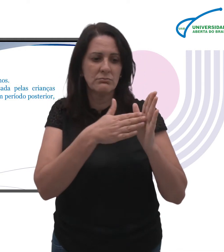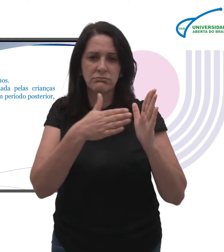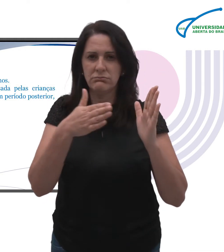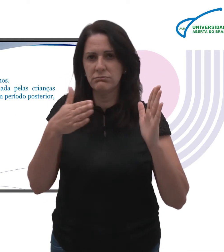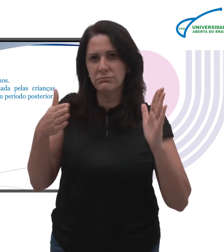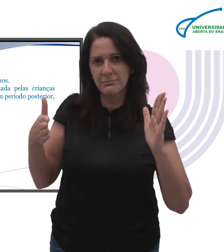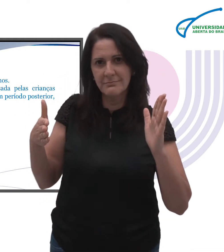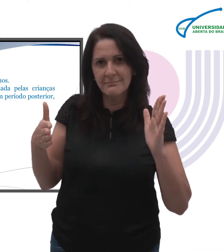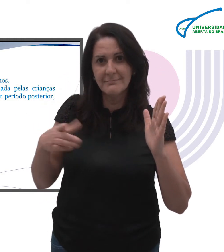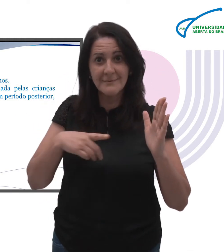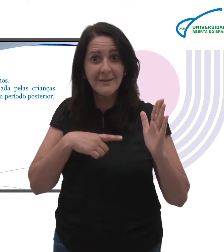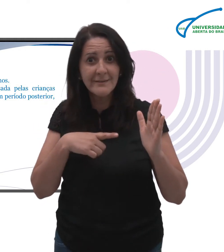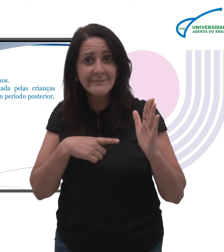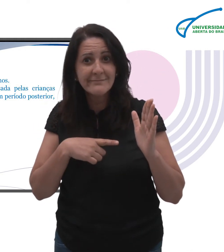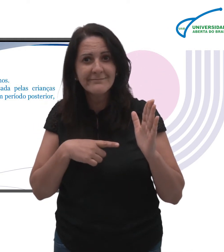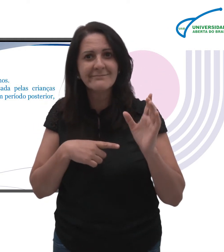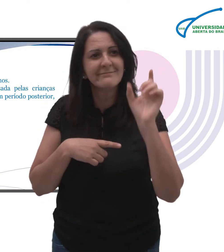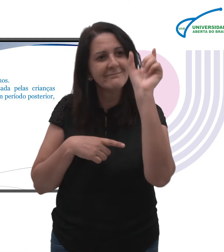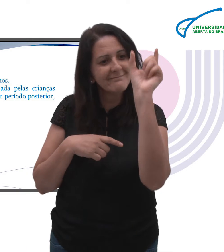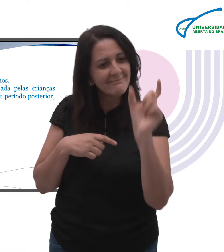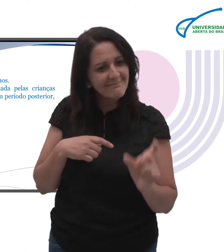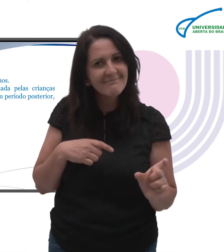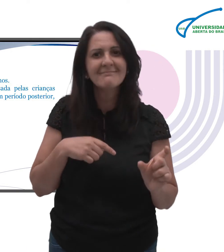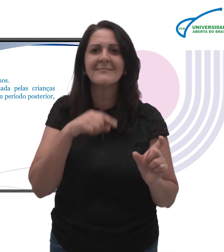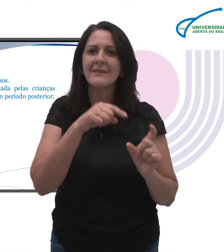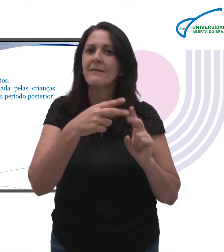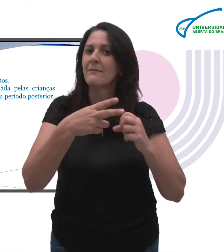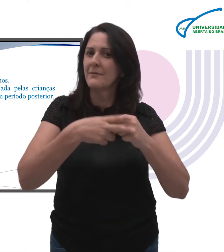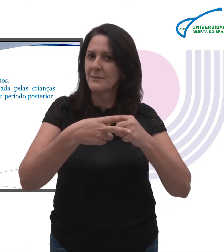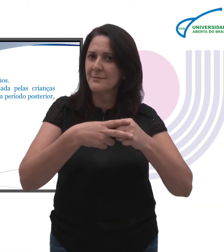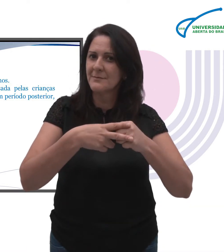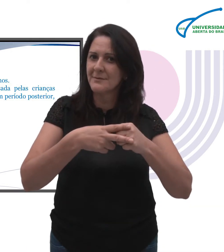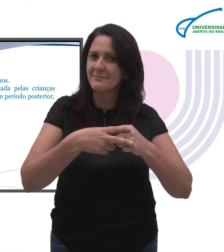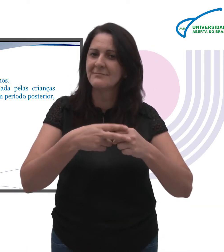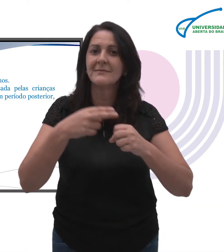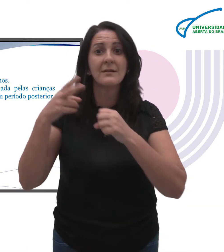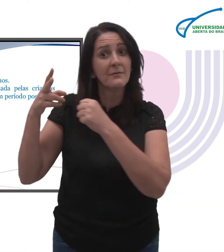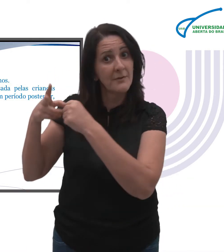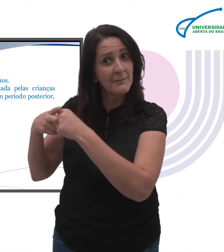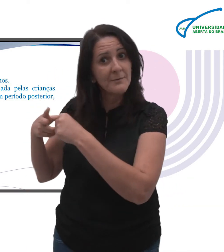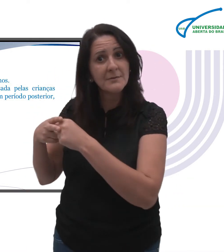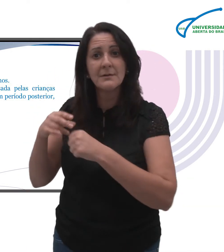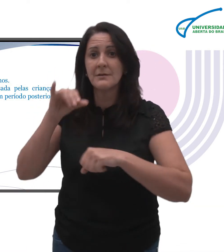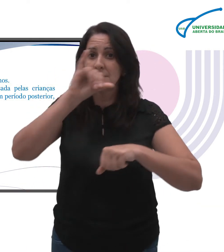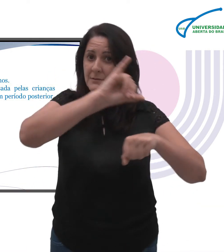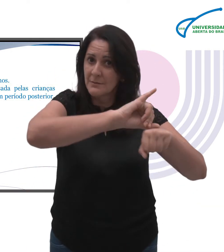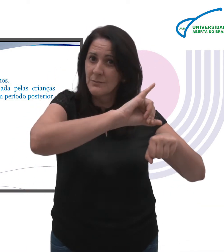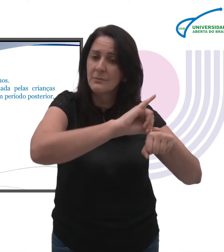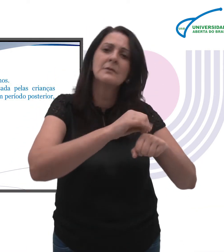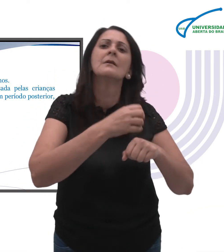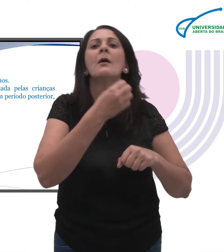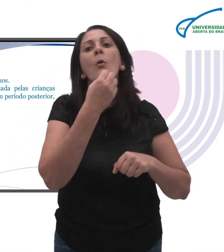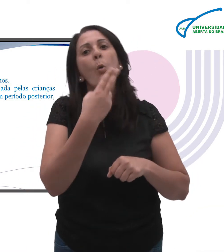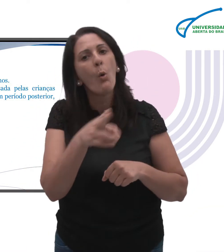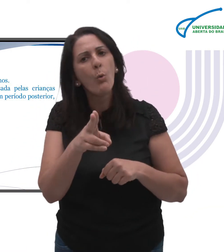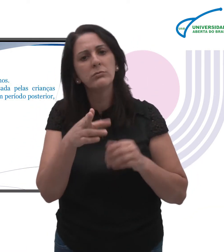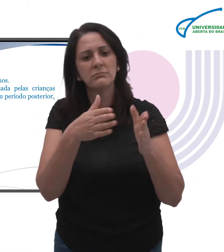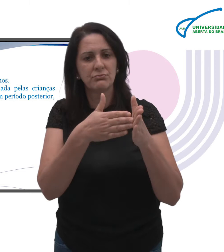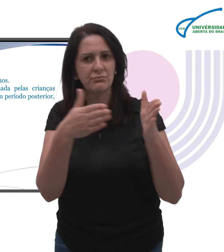é sujeito-verbo, verbo-objeto, ou ainda num período posterior, sujeito,